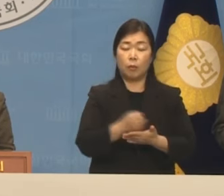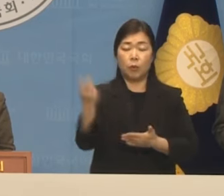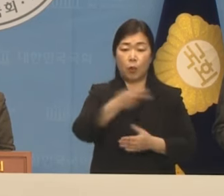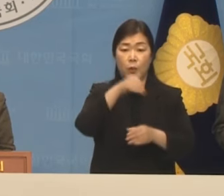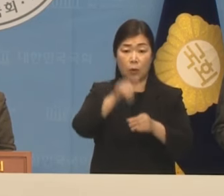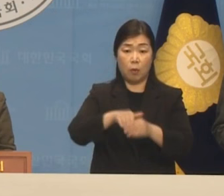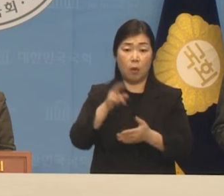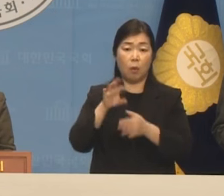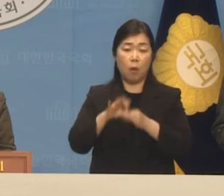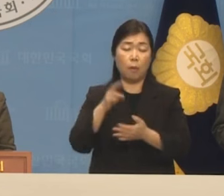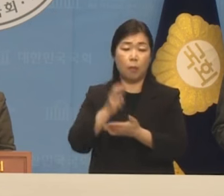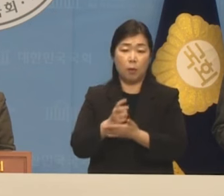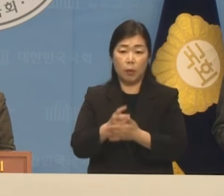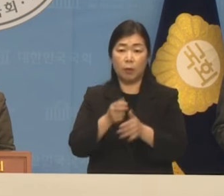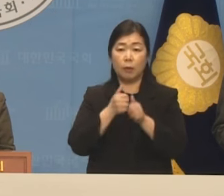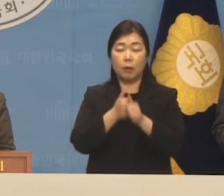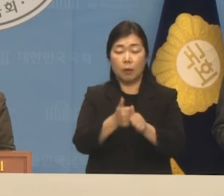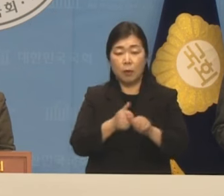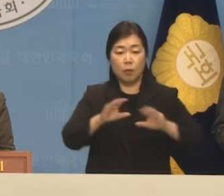선거관련법에 따라